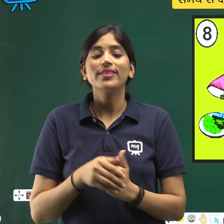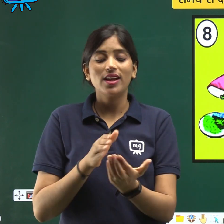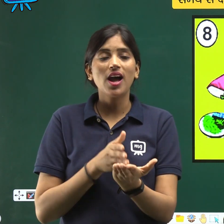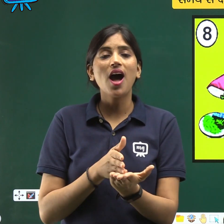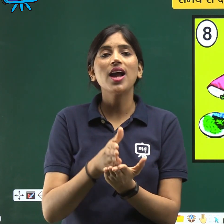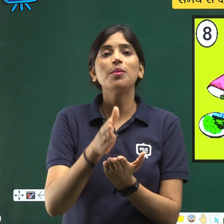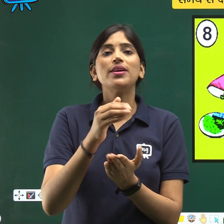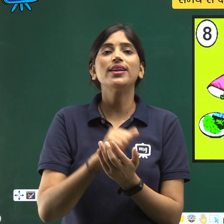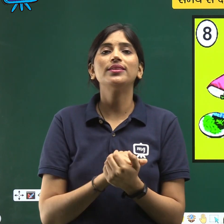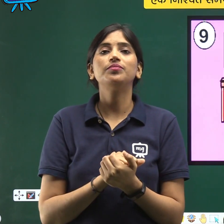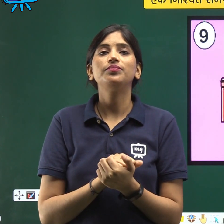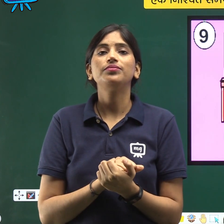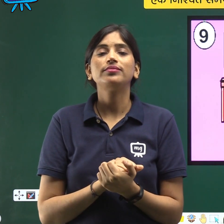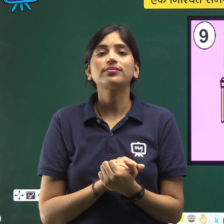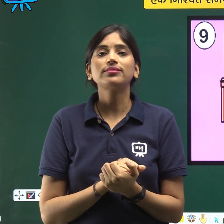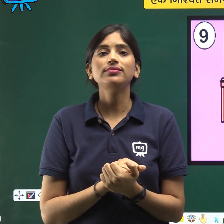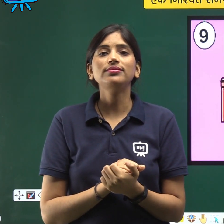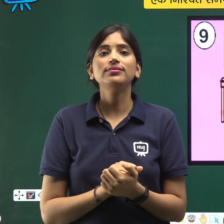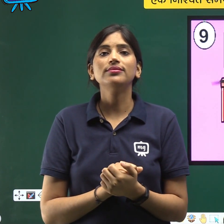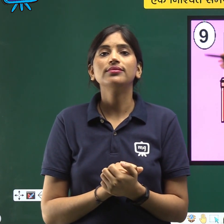आगे बढ़ें।